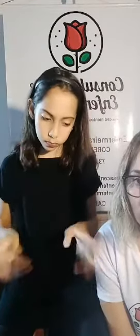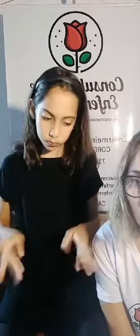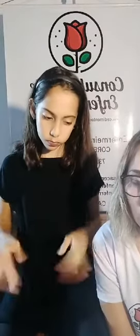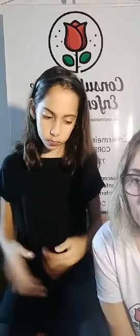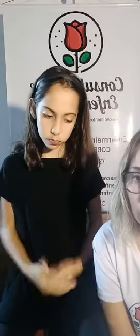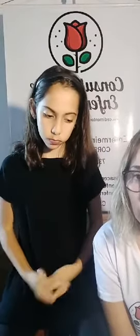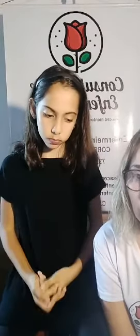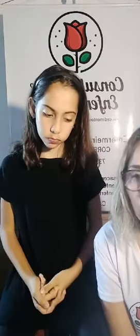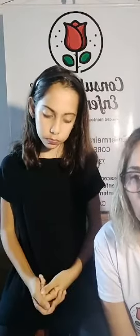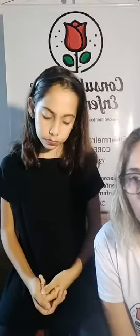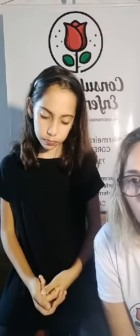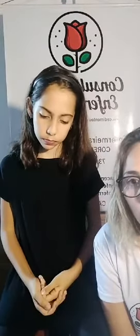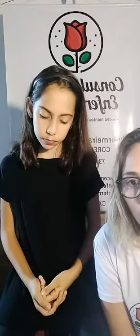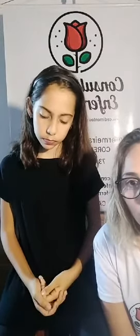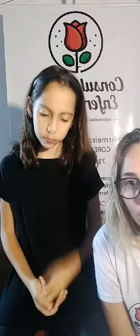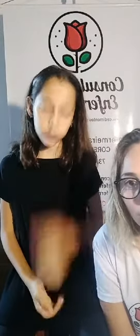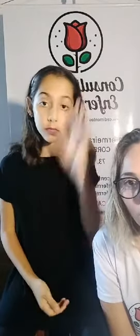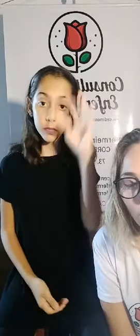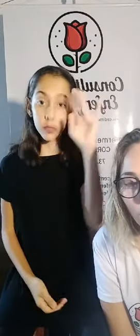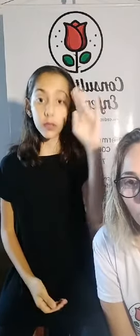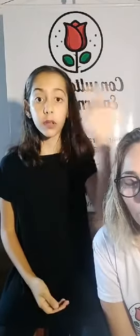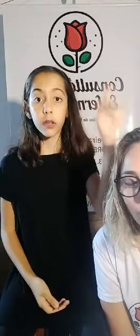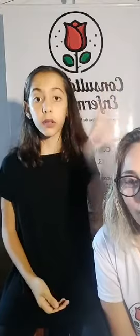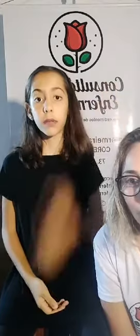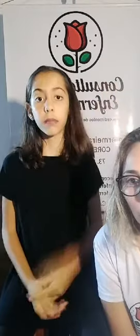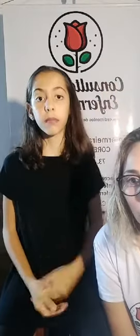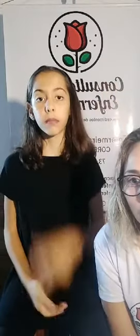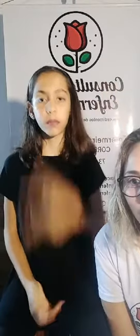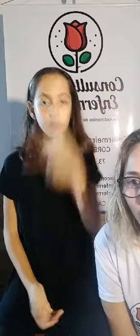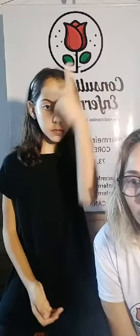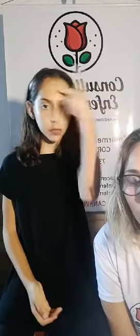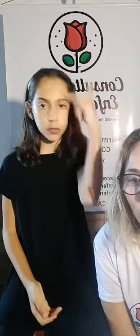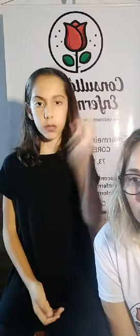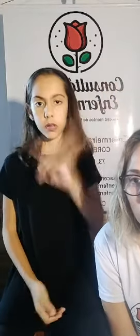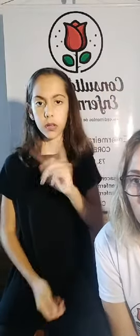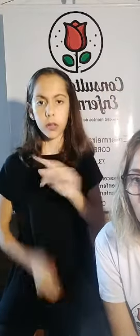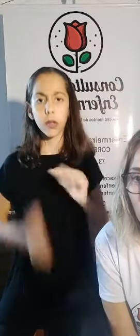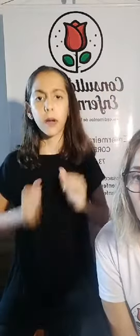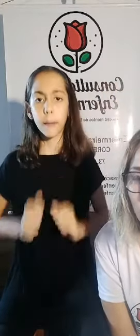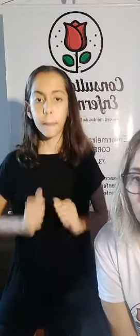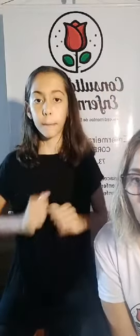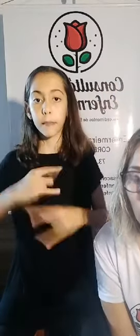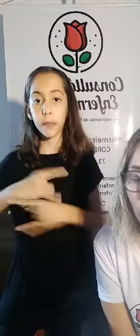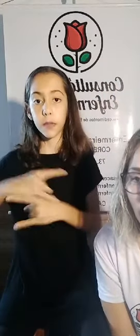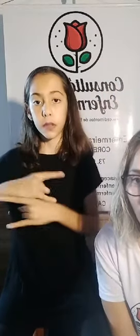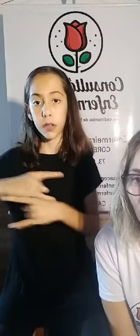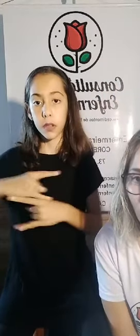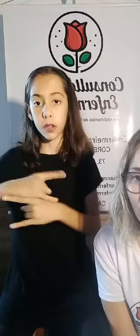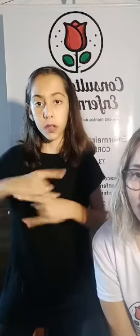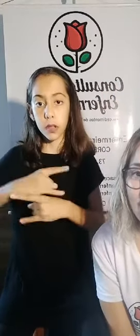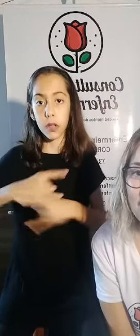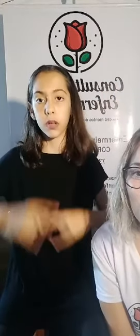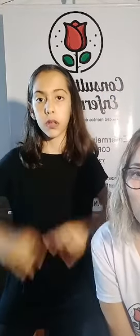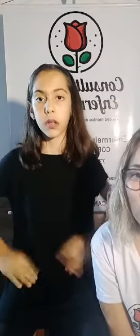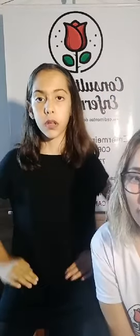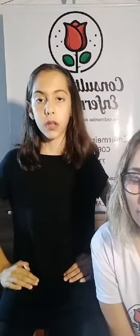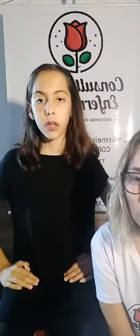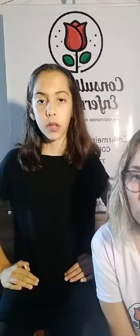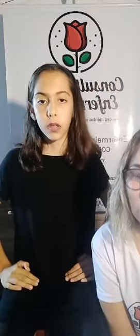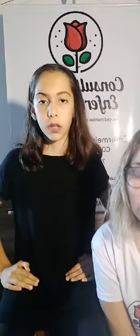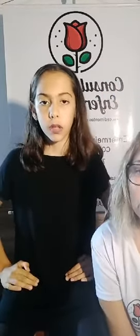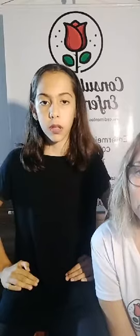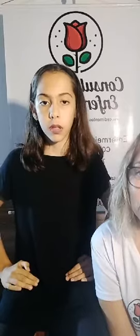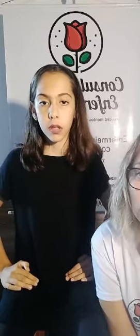canal. Lembrando, para os que não puderam assistir em tempo real esse